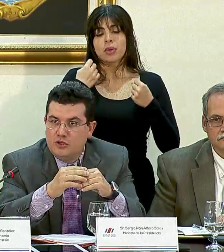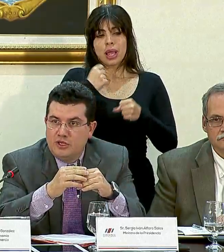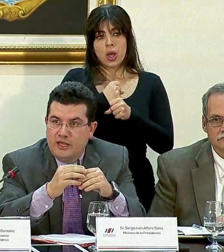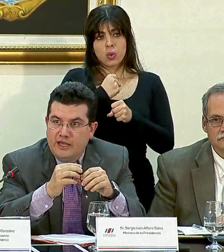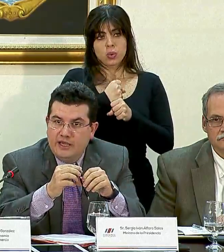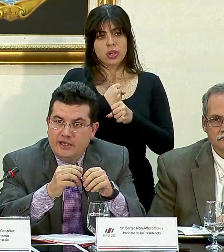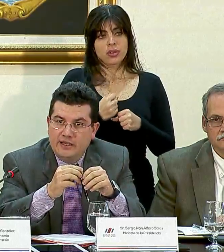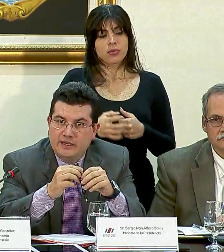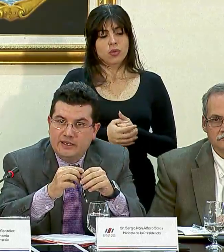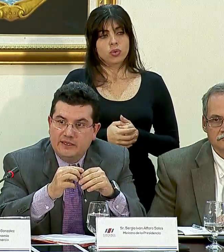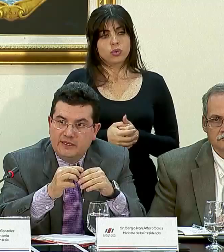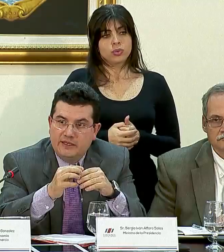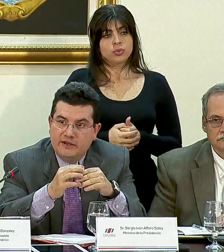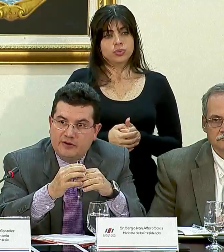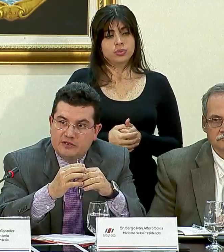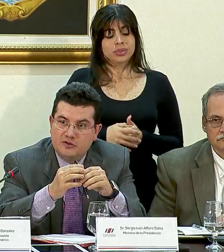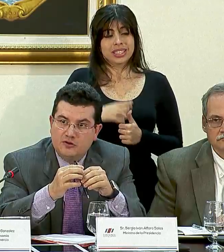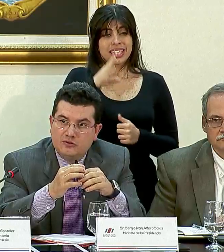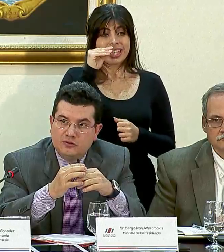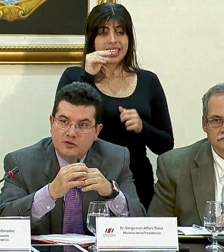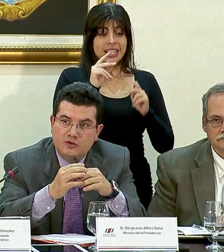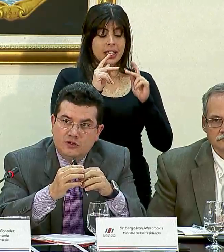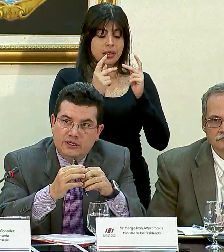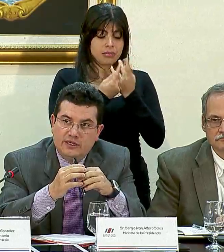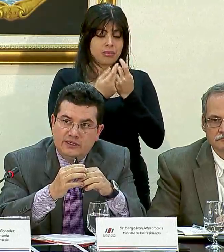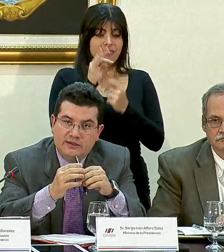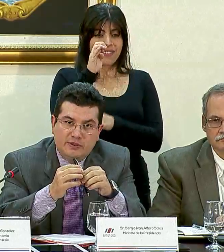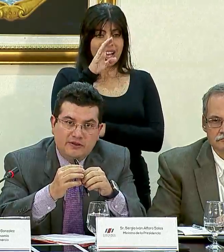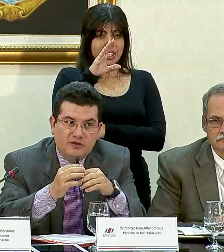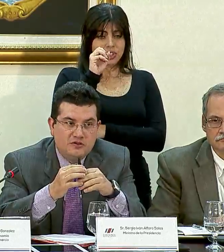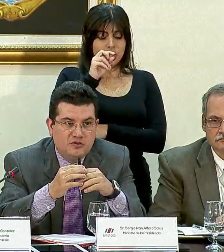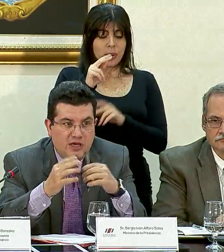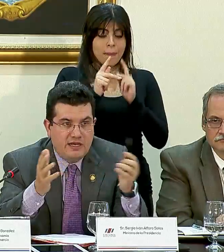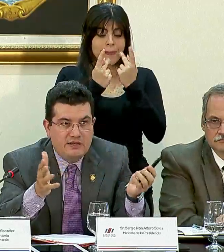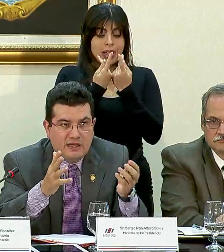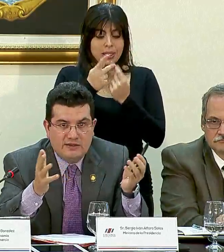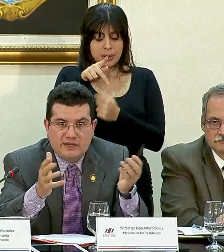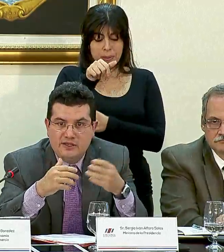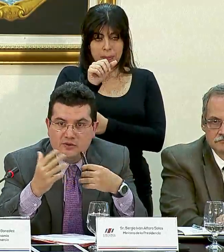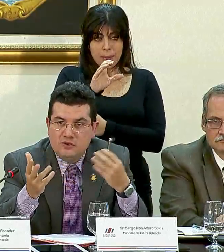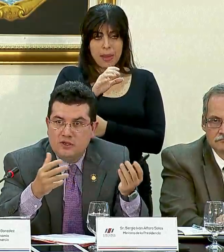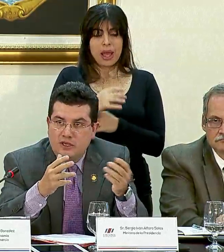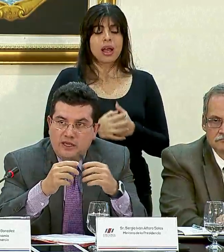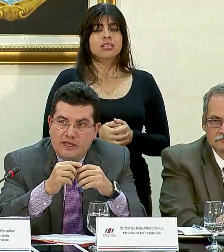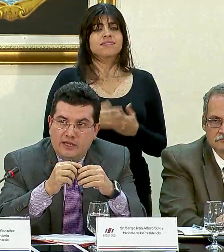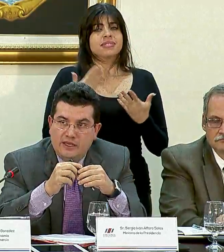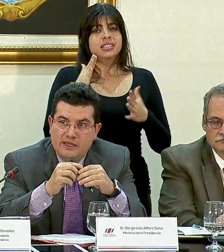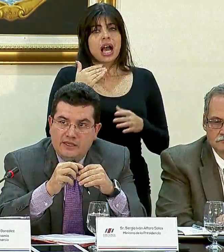Ejecutivo y la fracción del Partido Acción Ciudadana han tenido